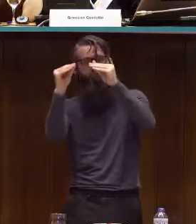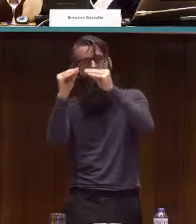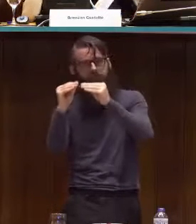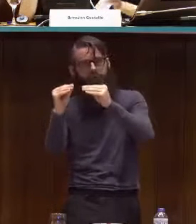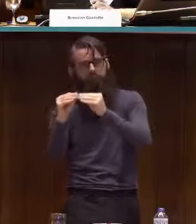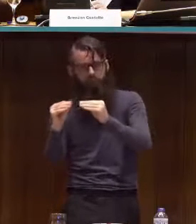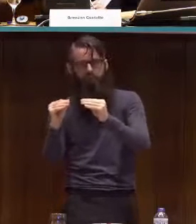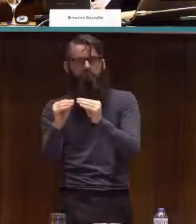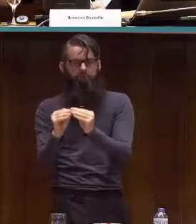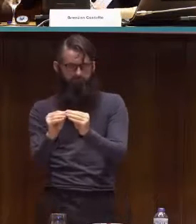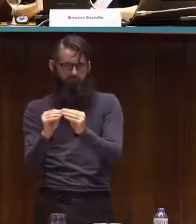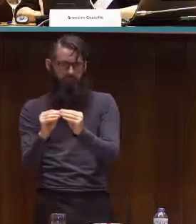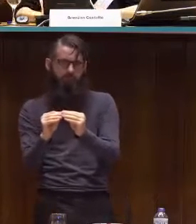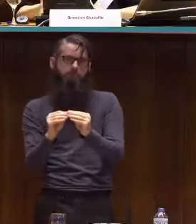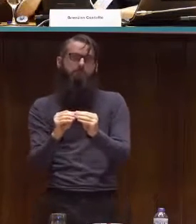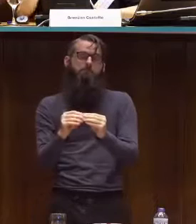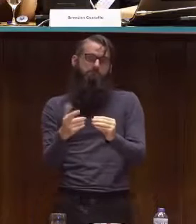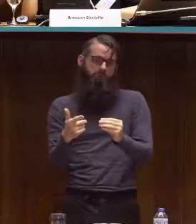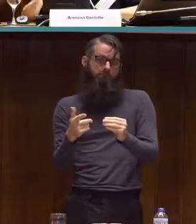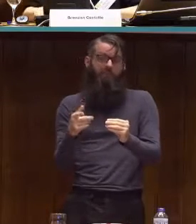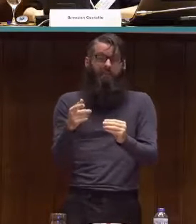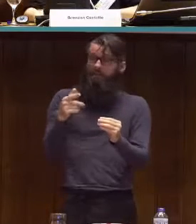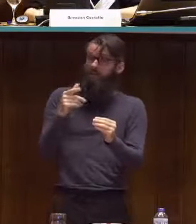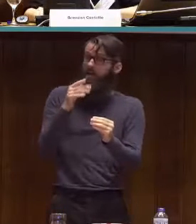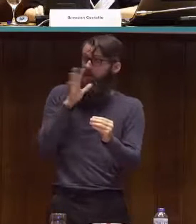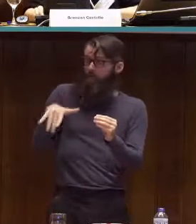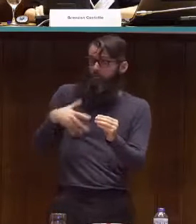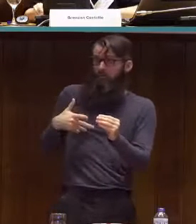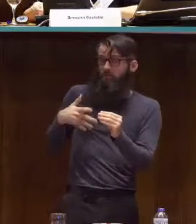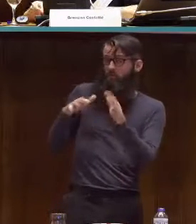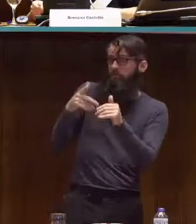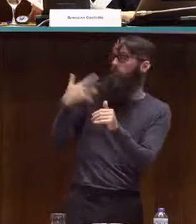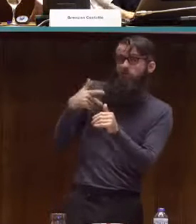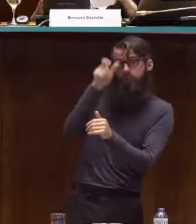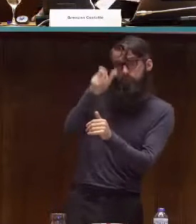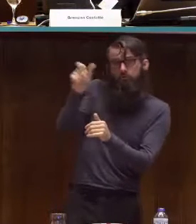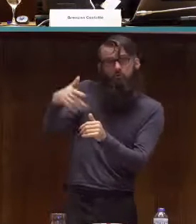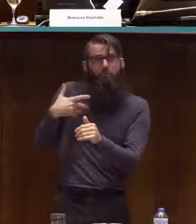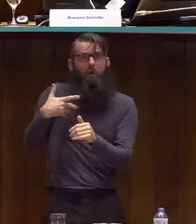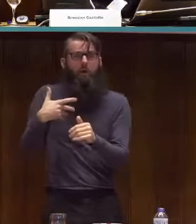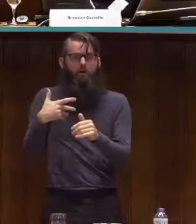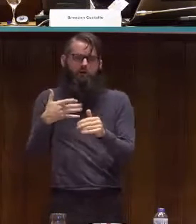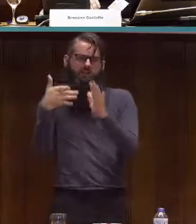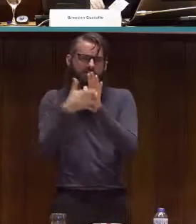o episódica, pero los ejemplos que os hemos puesto aquí solo son genéricos.